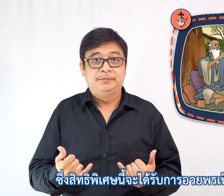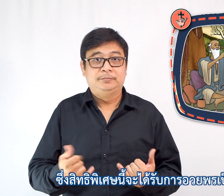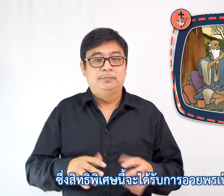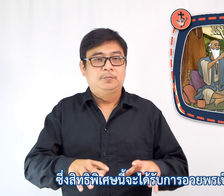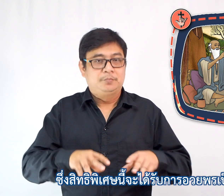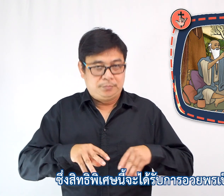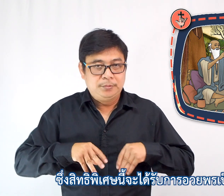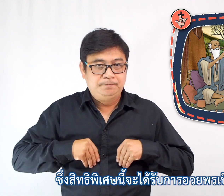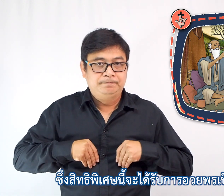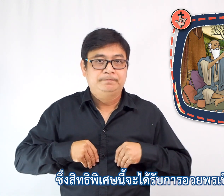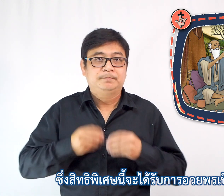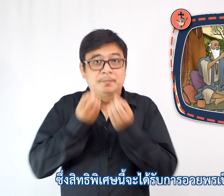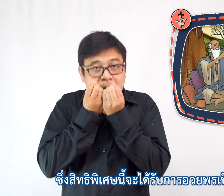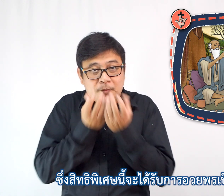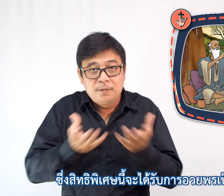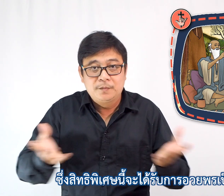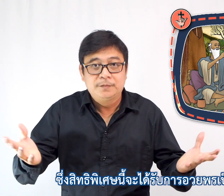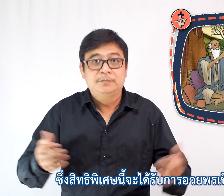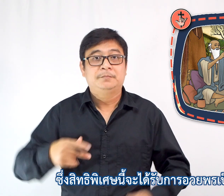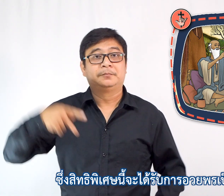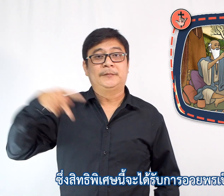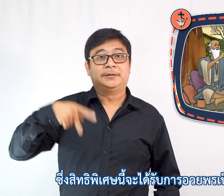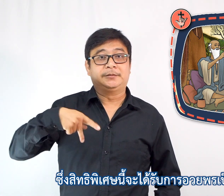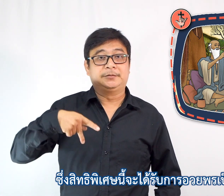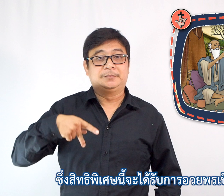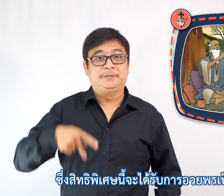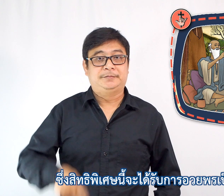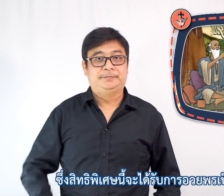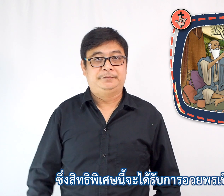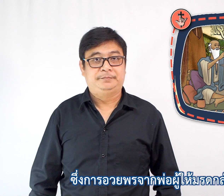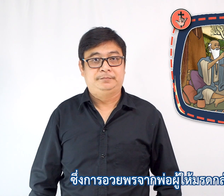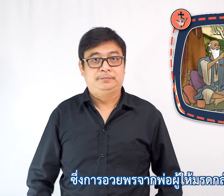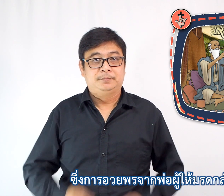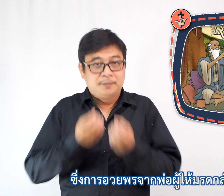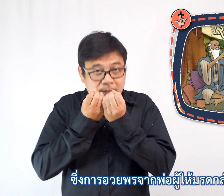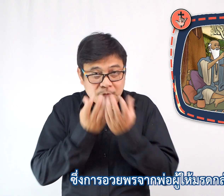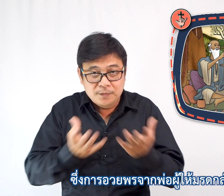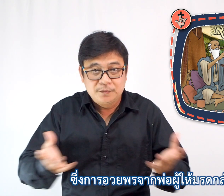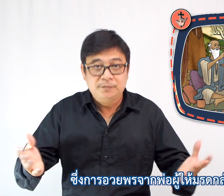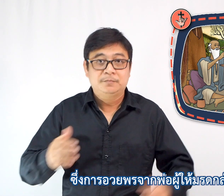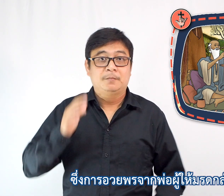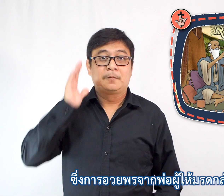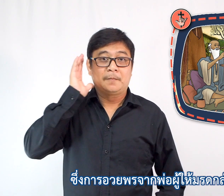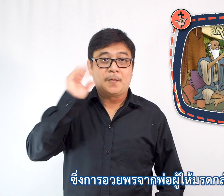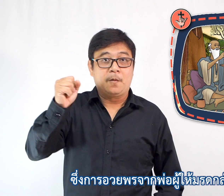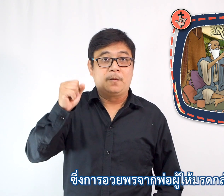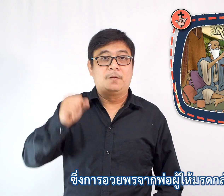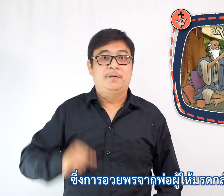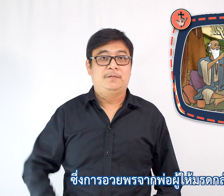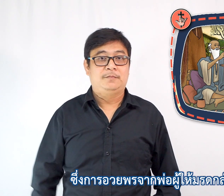เป็นพิเศษด้วยส ึ่งการอวยพรจากพ่อผู้ให้ม